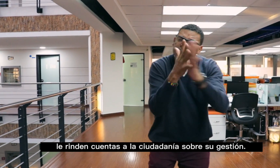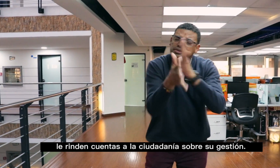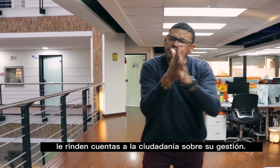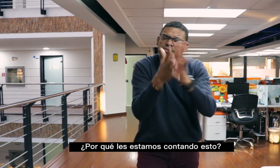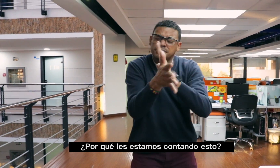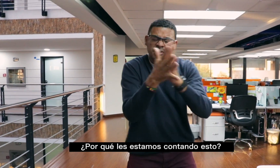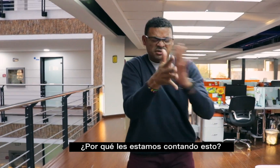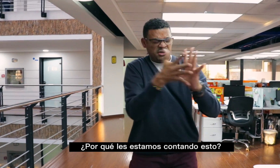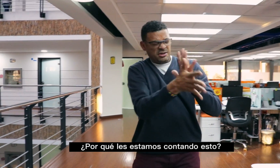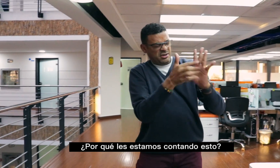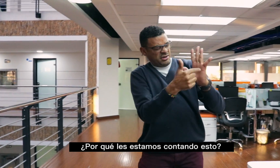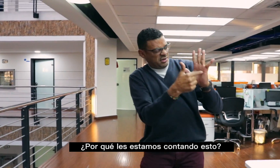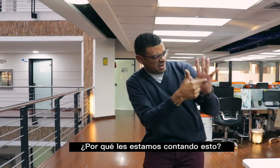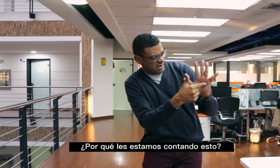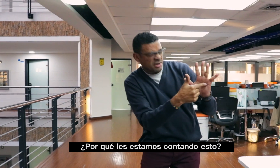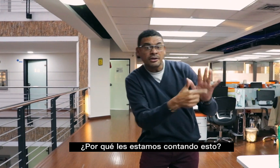¿Por qué les estamos contando esto?